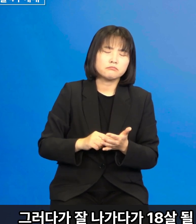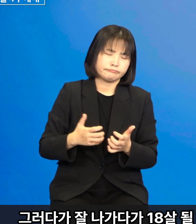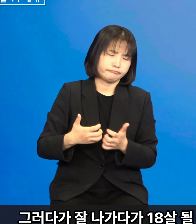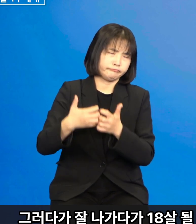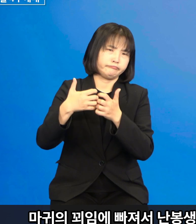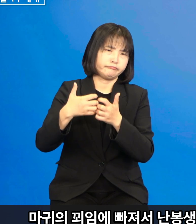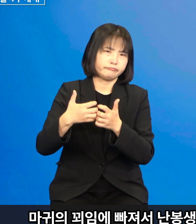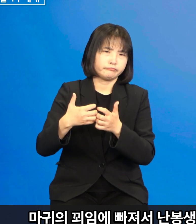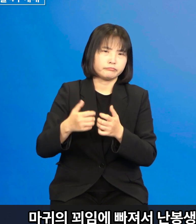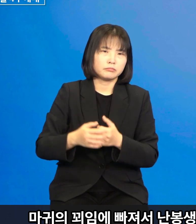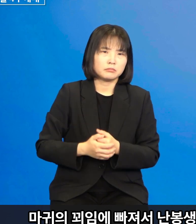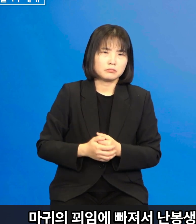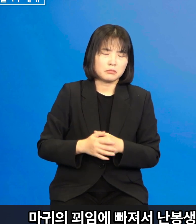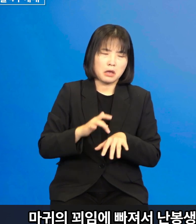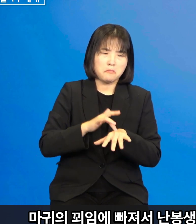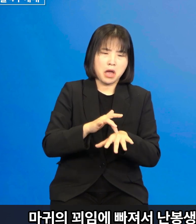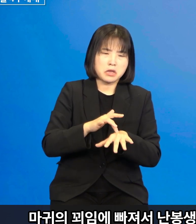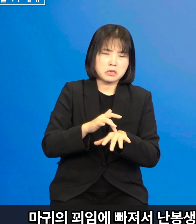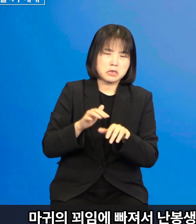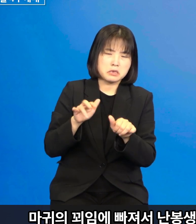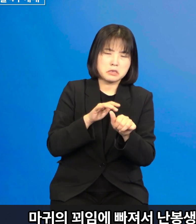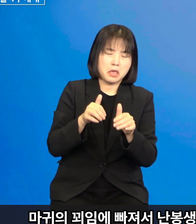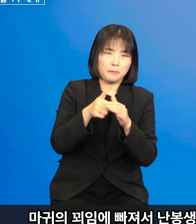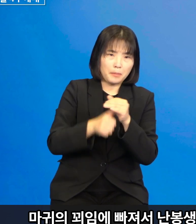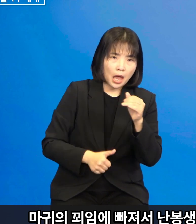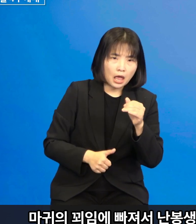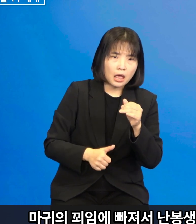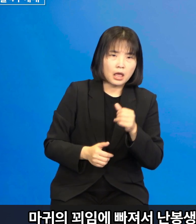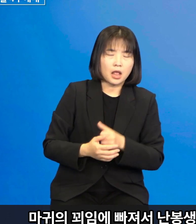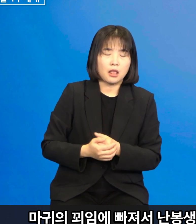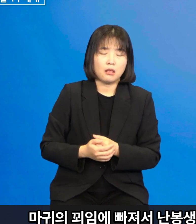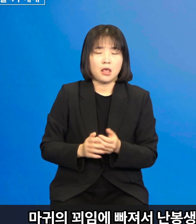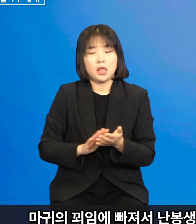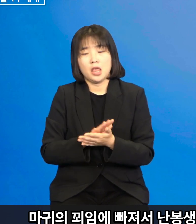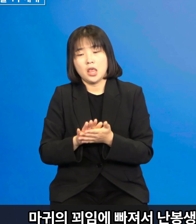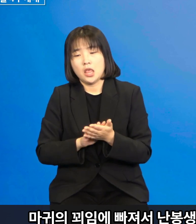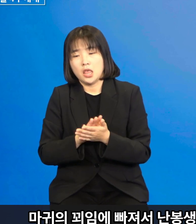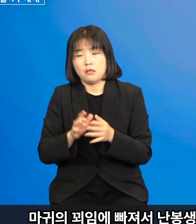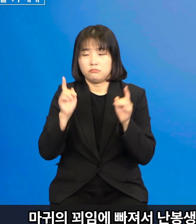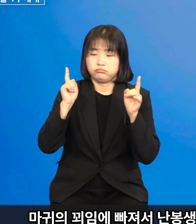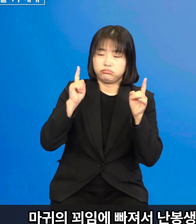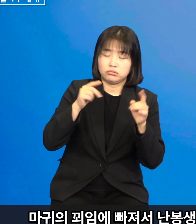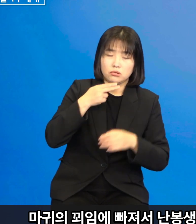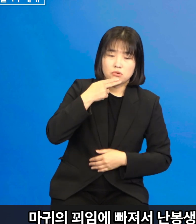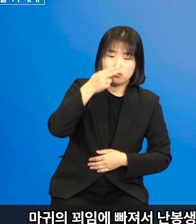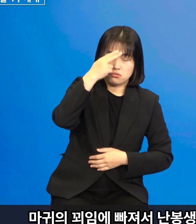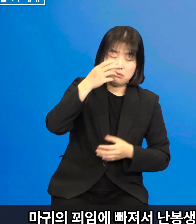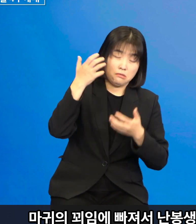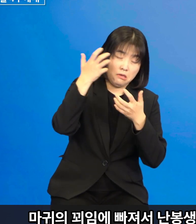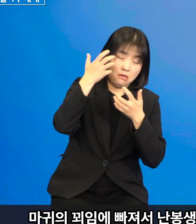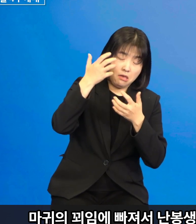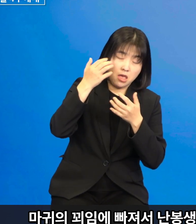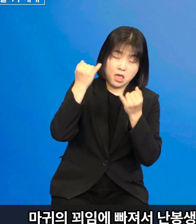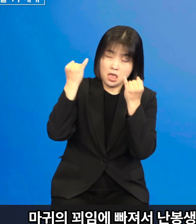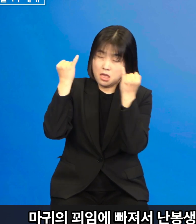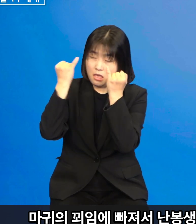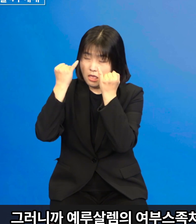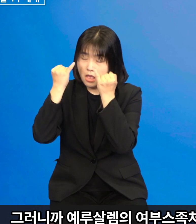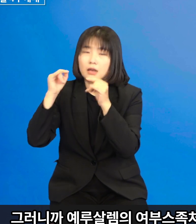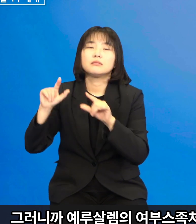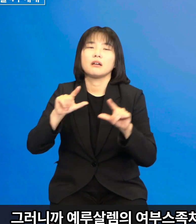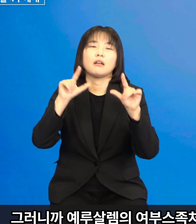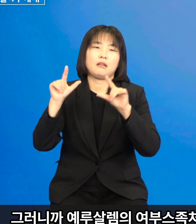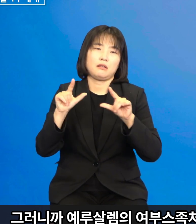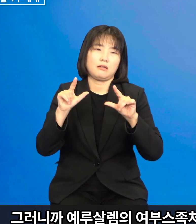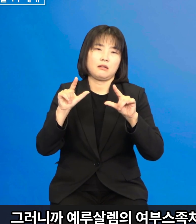든 겁니다. 마귀의 게임에 빠져서 남봉 생활, 술과 여자에 빠져 살게 된 거예요.